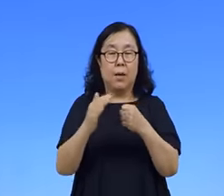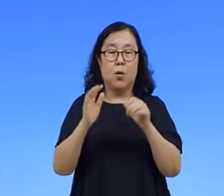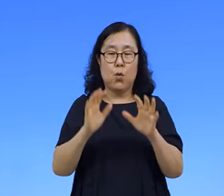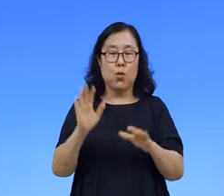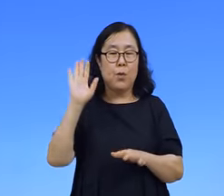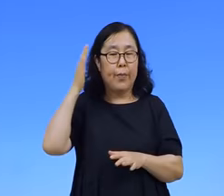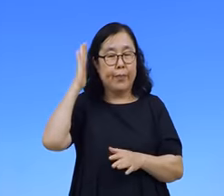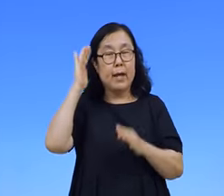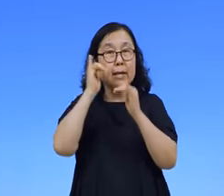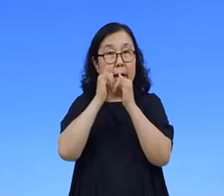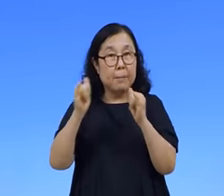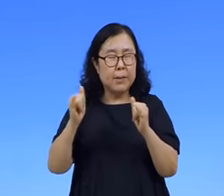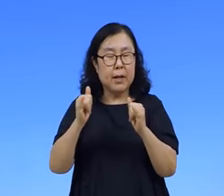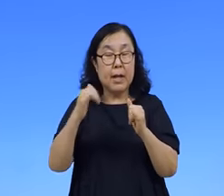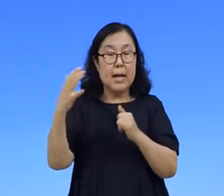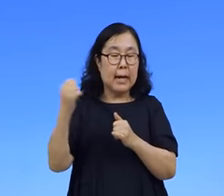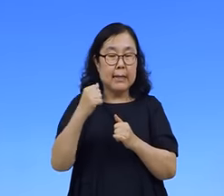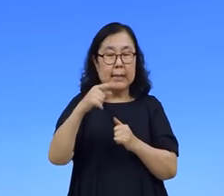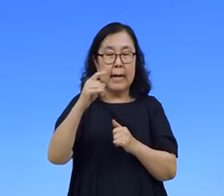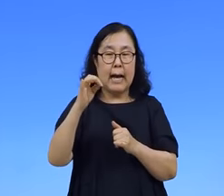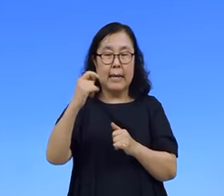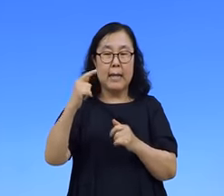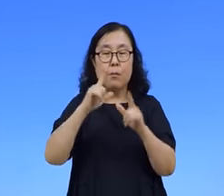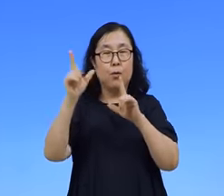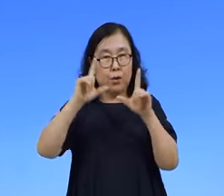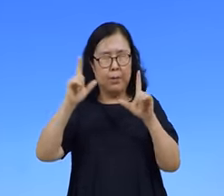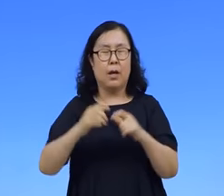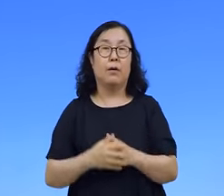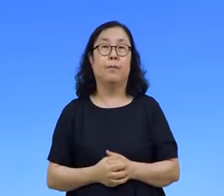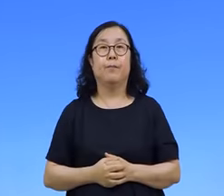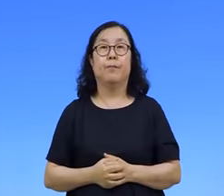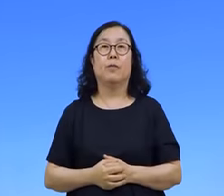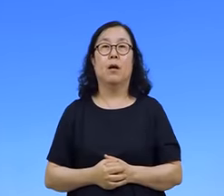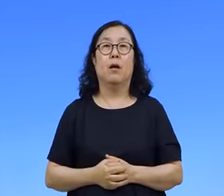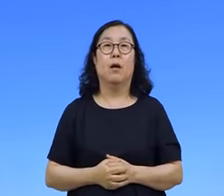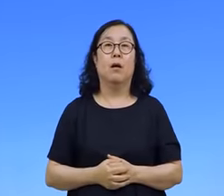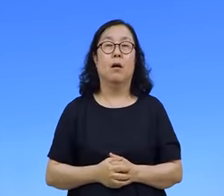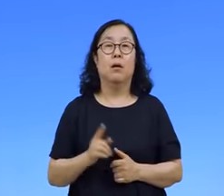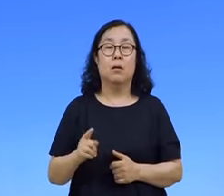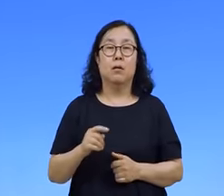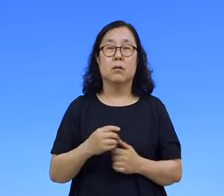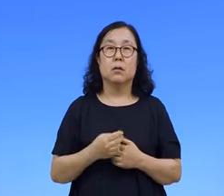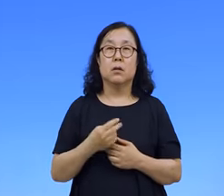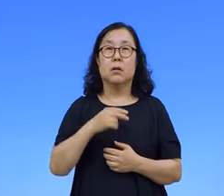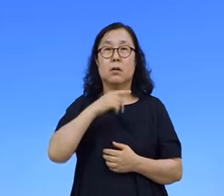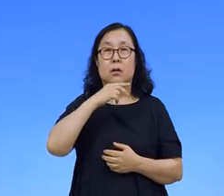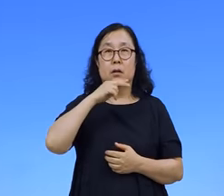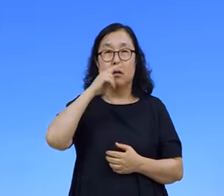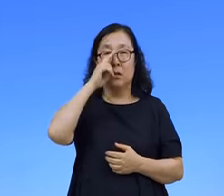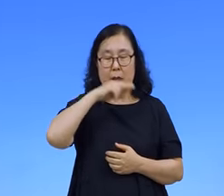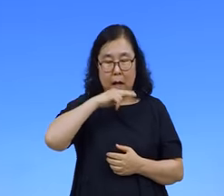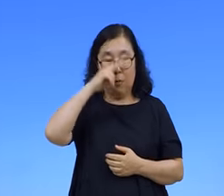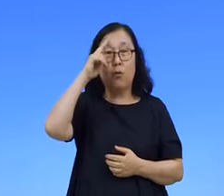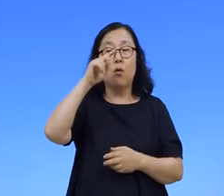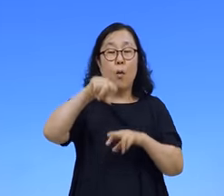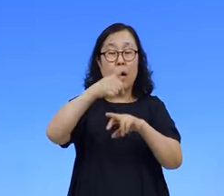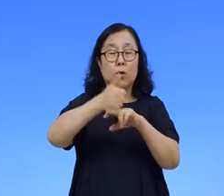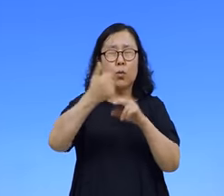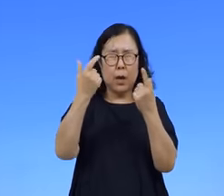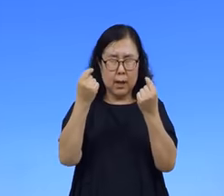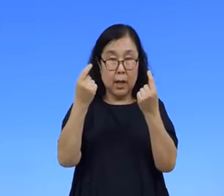오늘 현대인들이 가지고 있는 가인의 모습이 이거 아닙니까? 이건 사울왕도